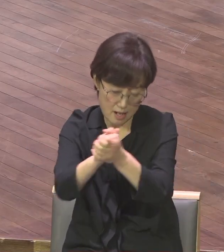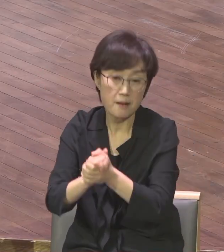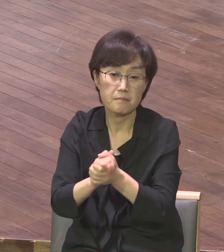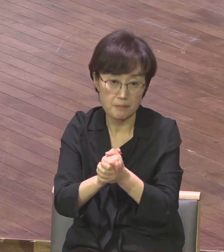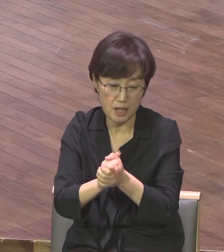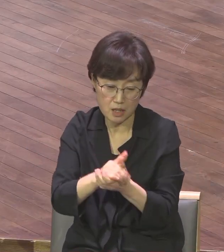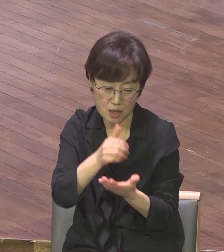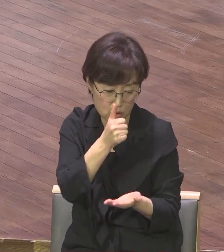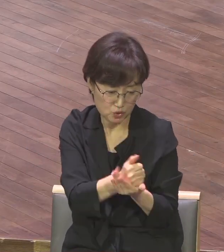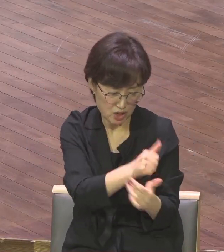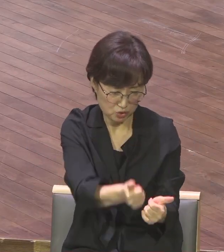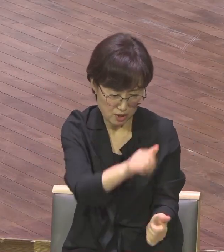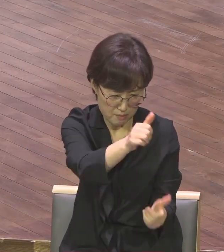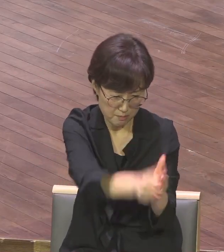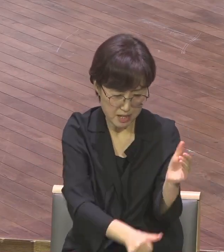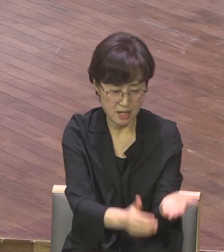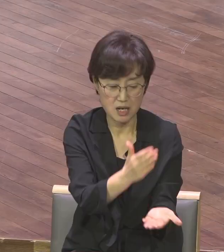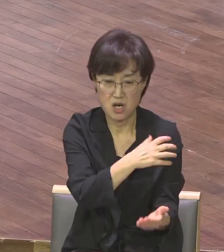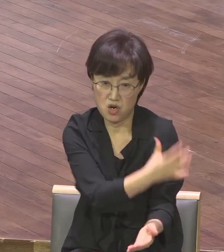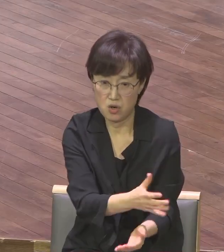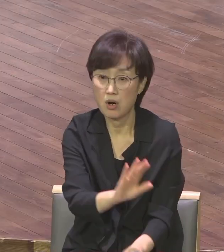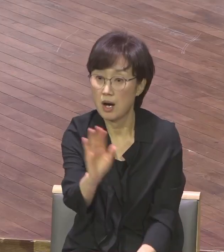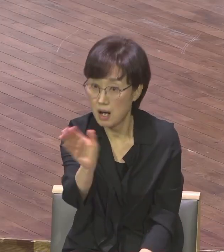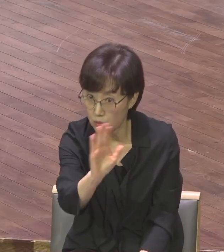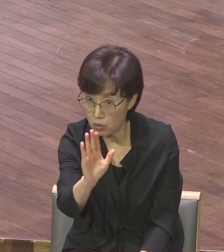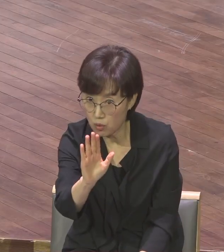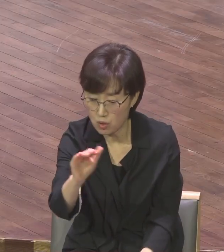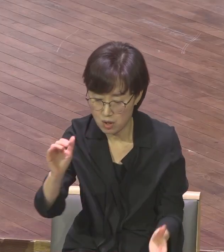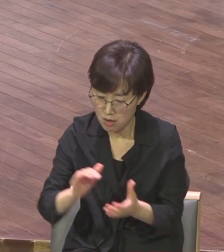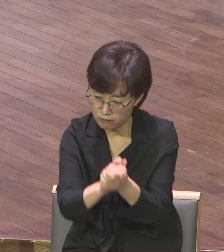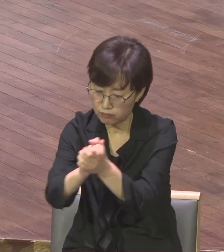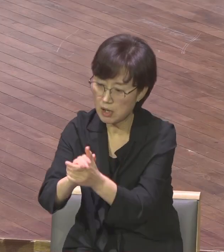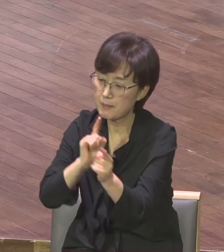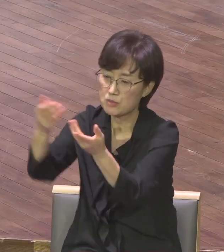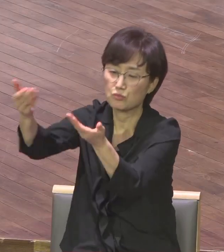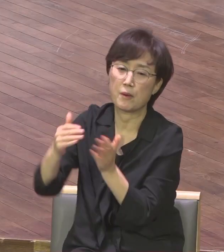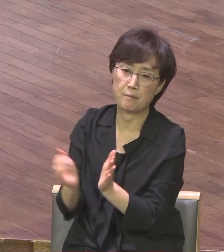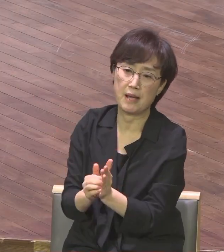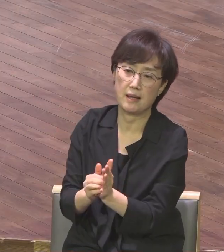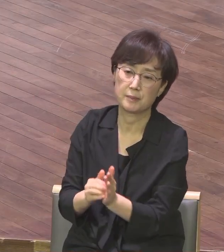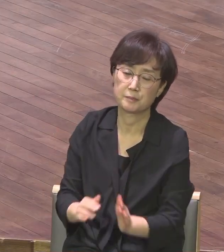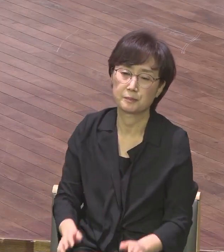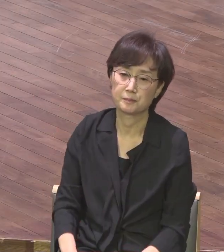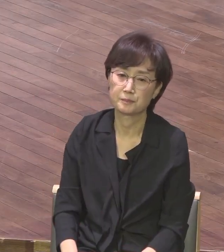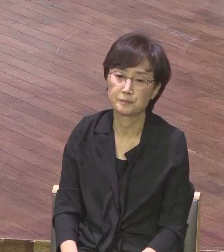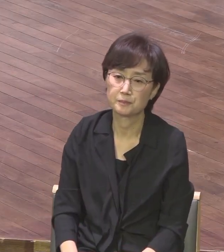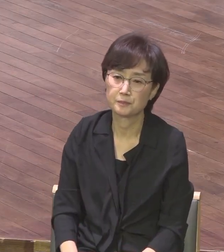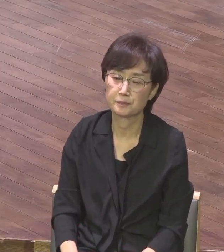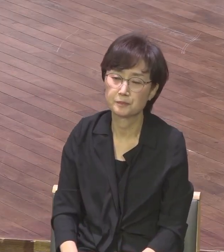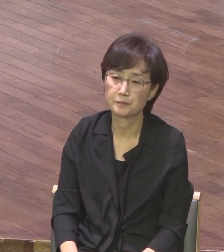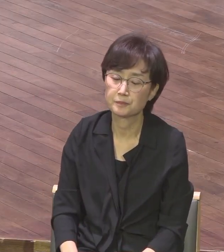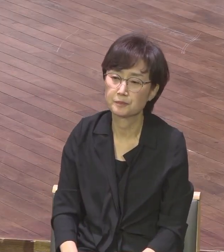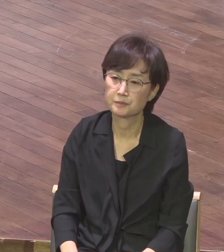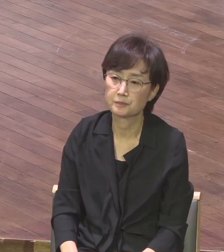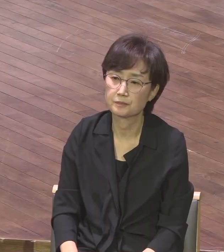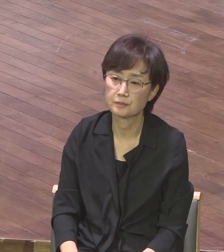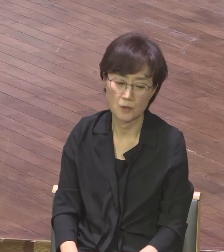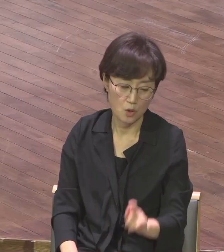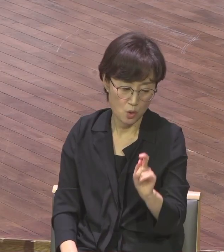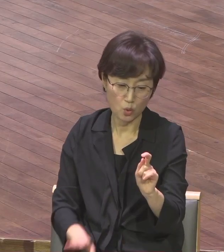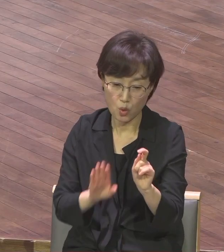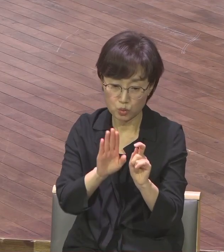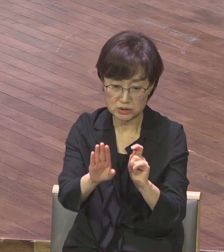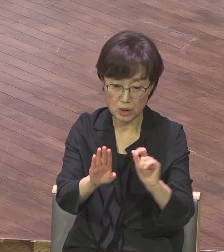그들에게 돌리지 아니하시고 한복하게 하는 말씀을 우리에게 부탁하셨느니라. 우리가 일반적으로 고린도후서 5장